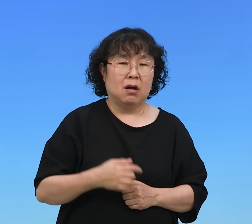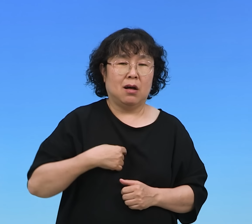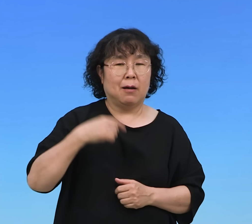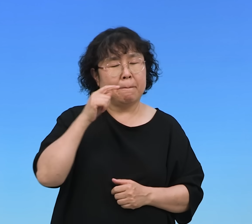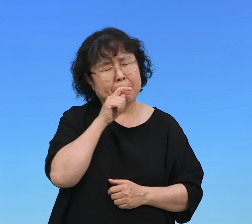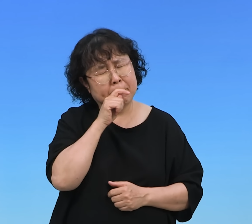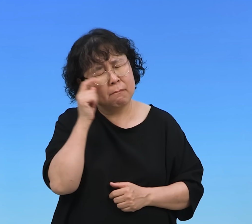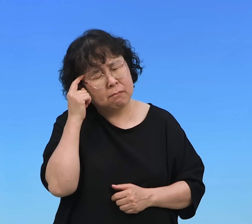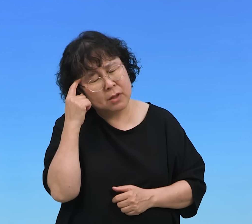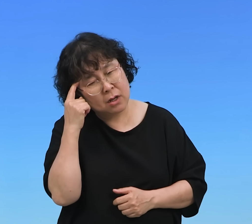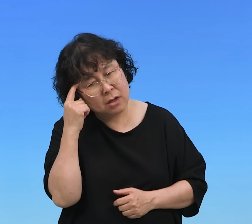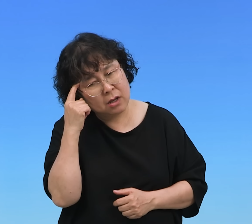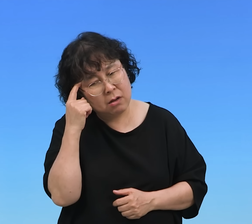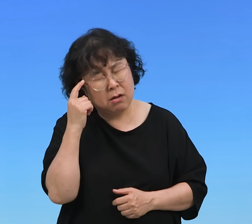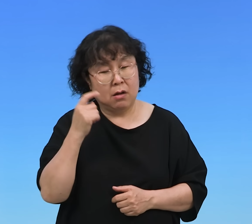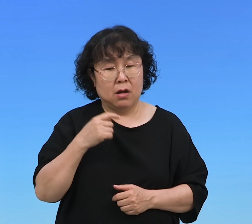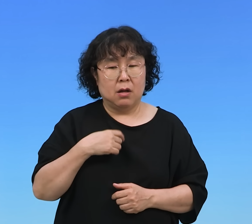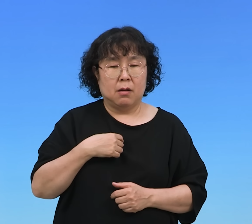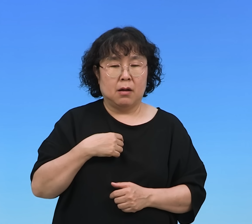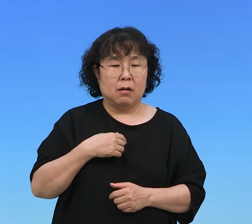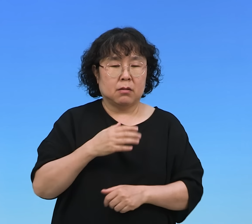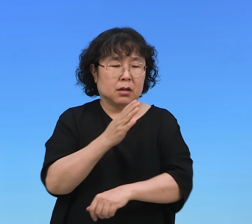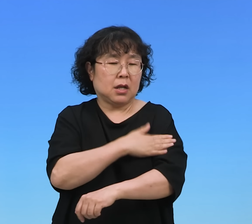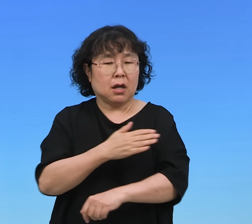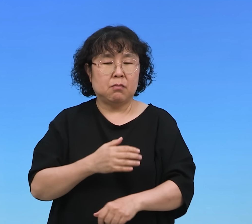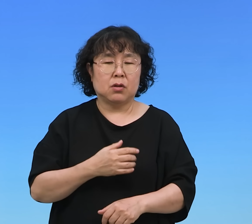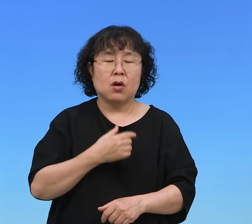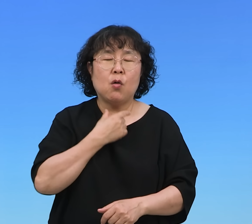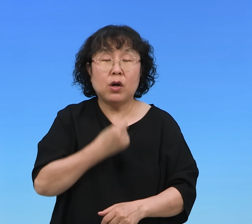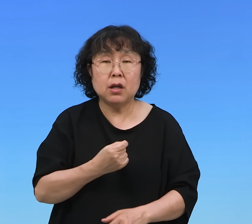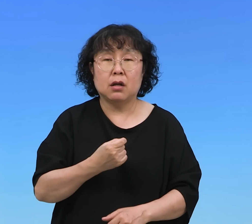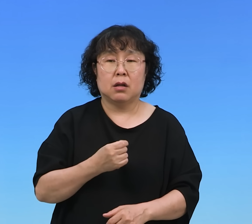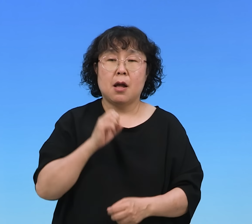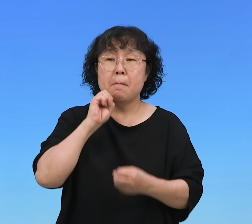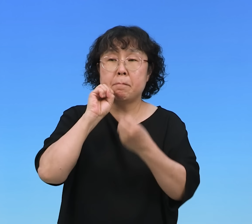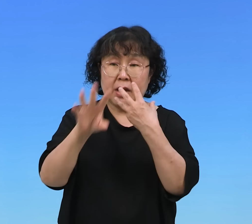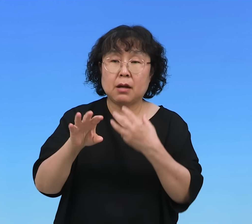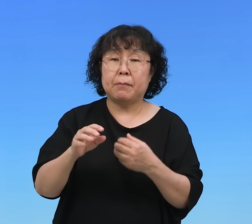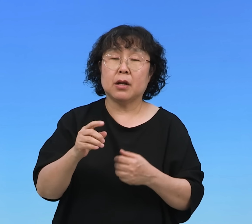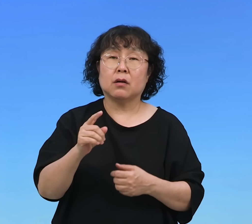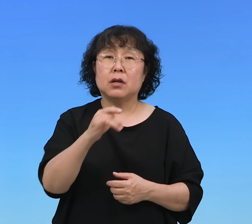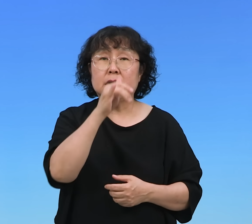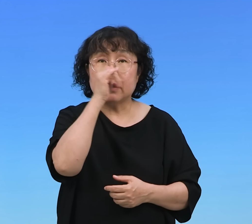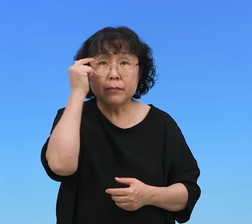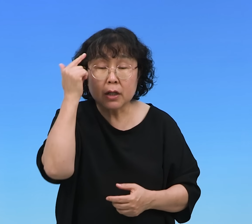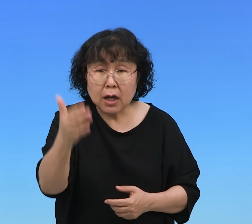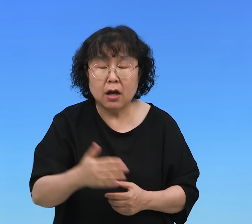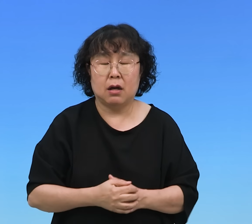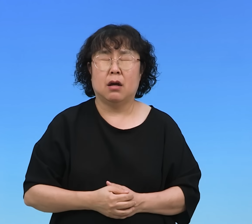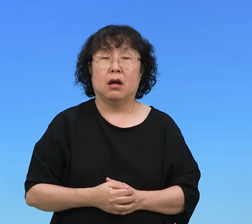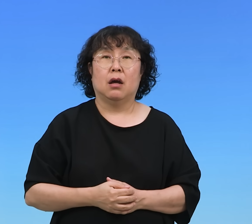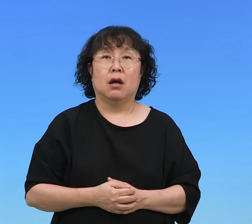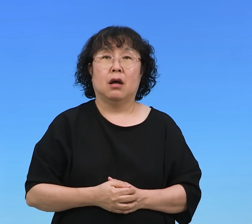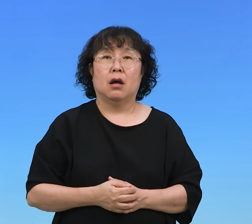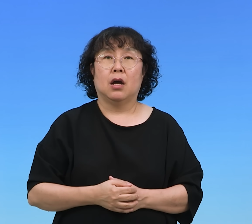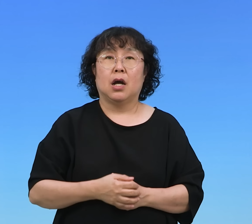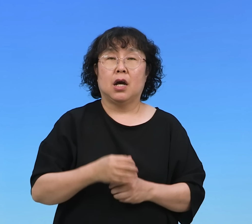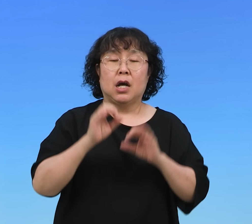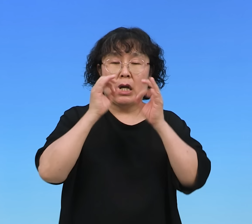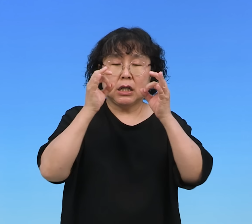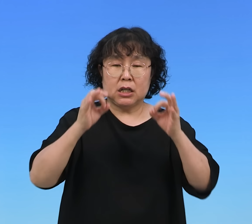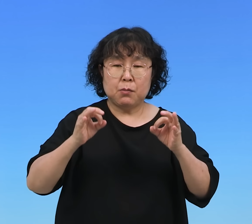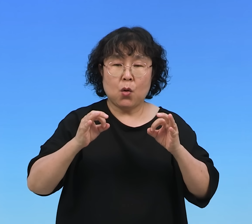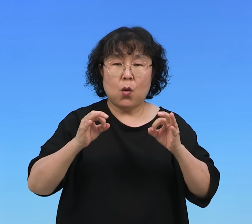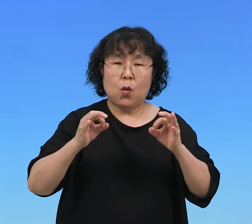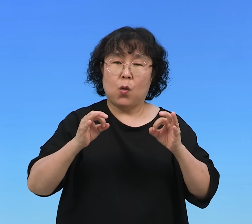여러분? 툭 치면 나오는 거 뭐 해주랴? 툭 치면 나오는 거 있습니까? 금요기도에 왜